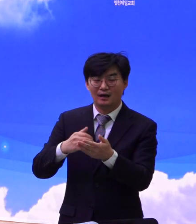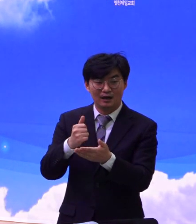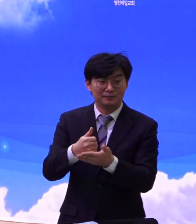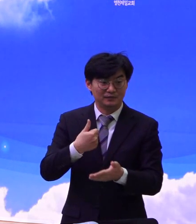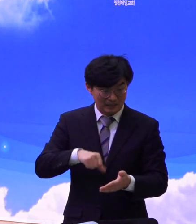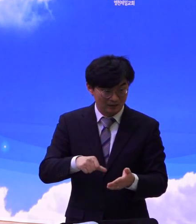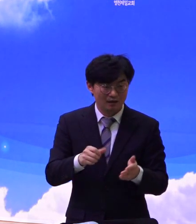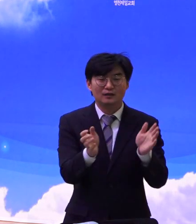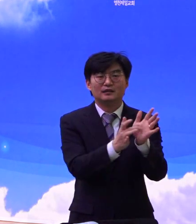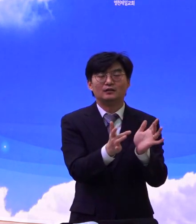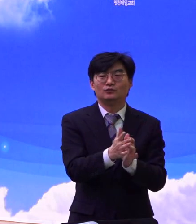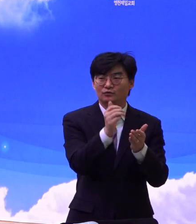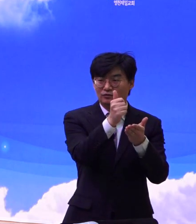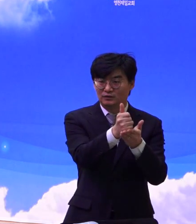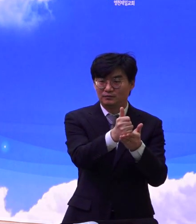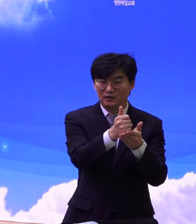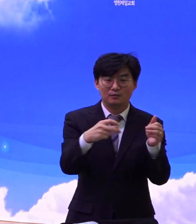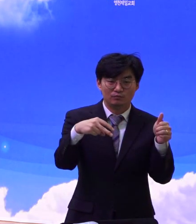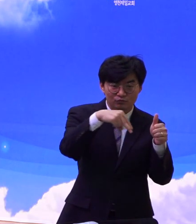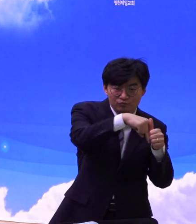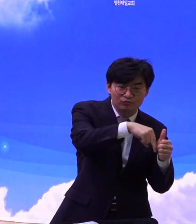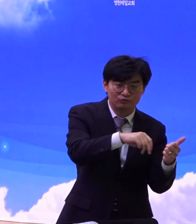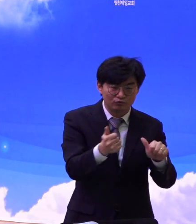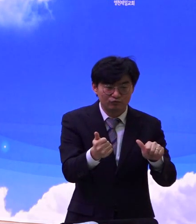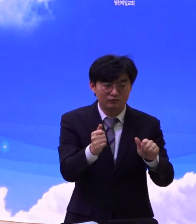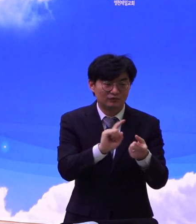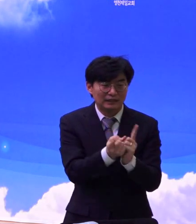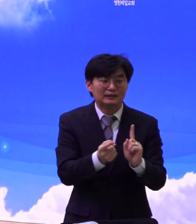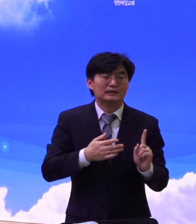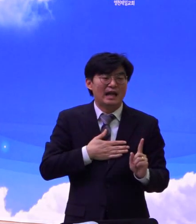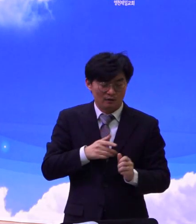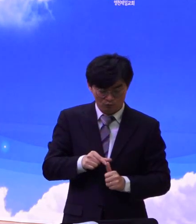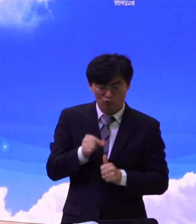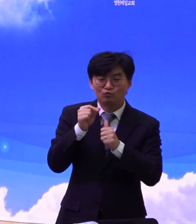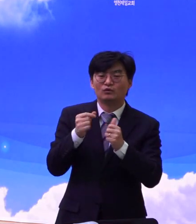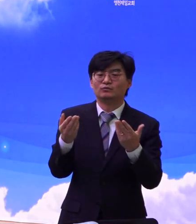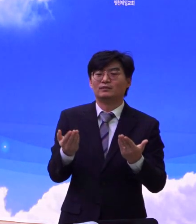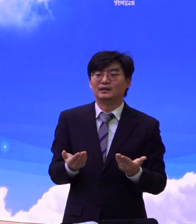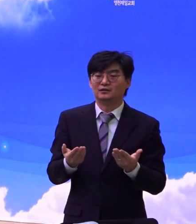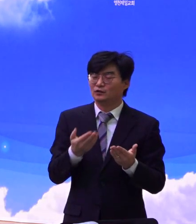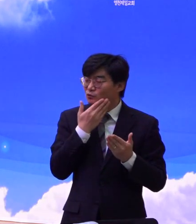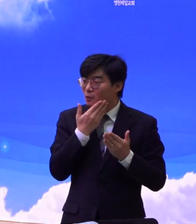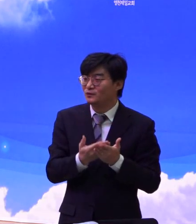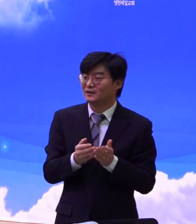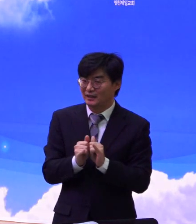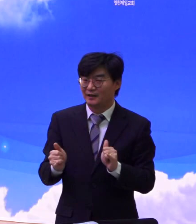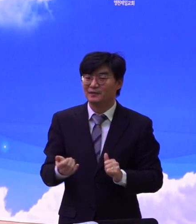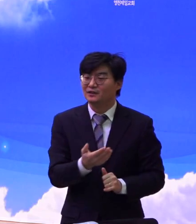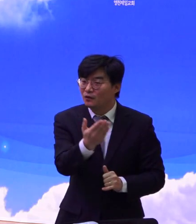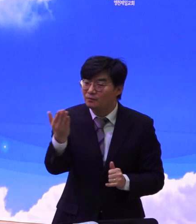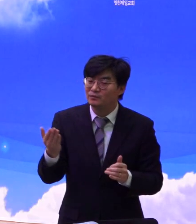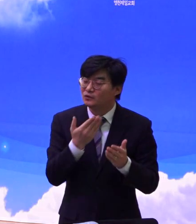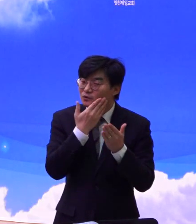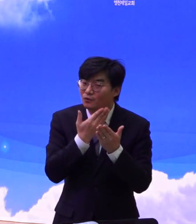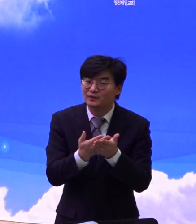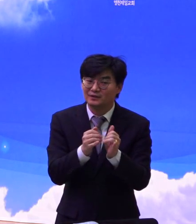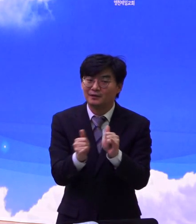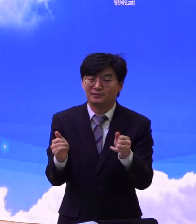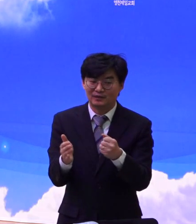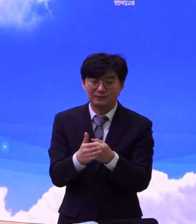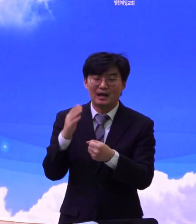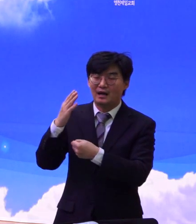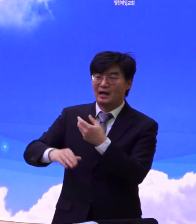내어주시고 구원하시기까지 사랑한 하나님의 백성이요 하나님의 자녀입니다. 그 하나님 여러분과 함께 계십니다. 여러분